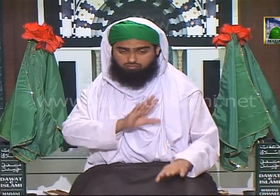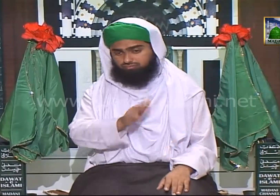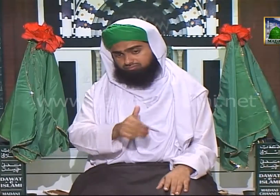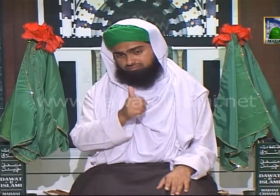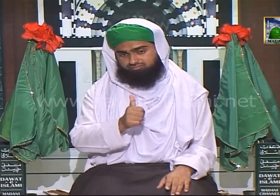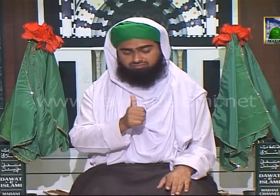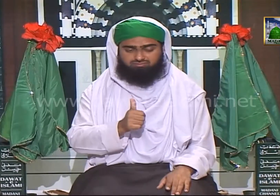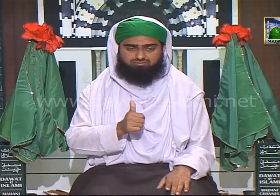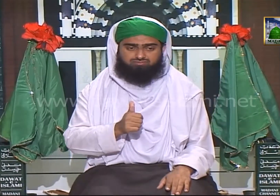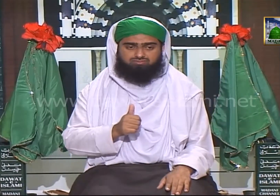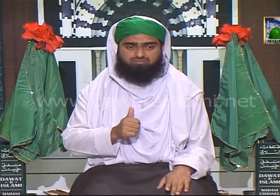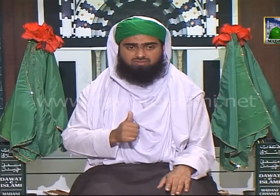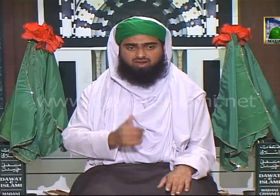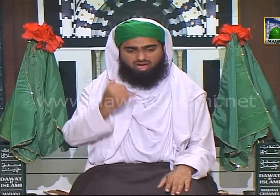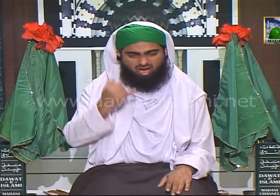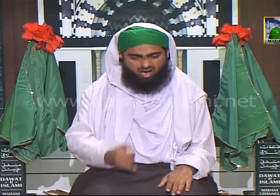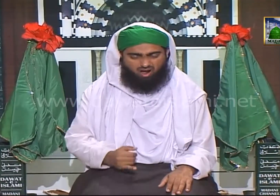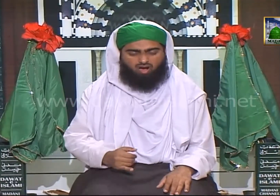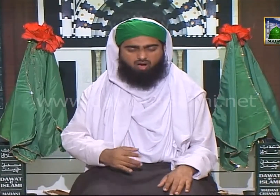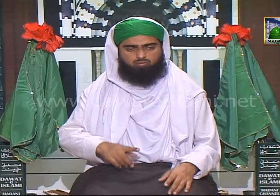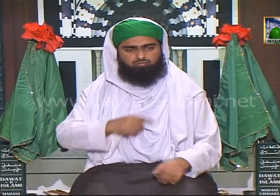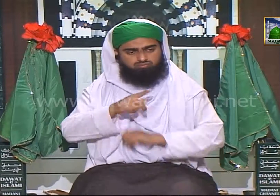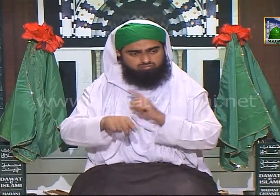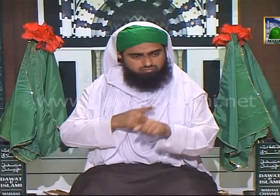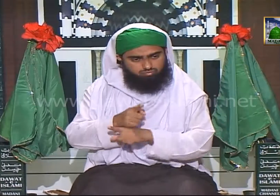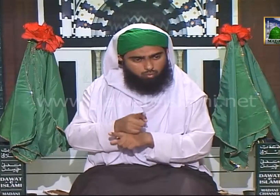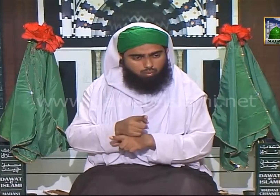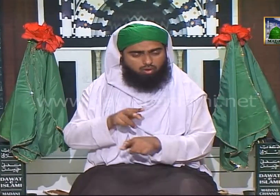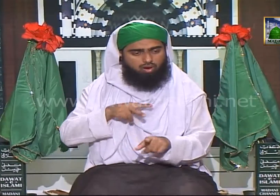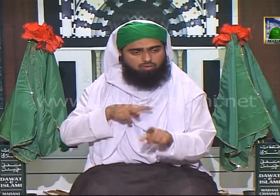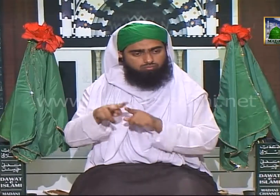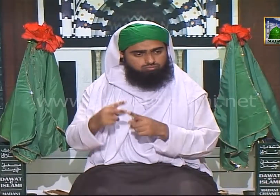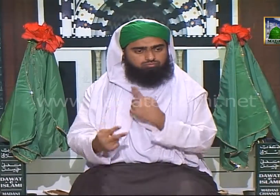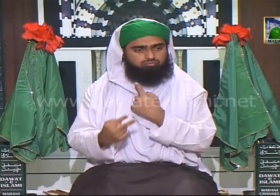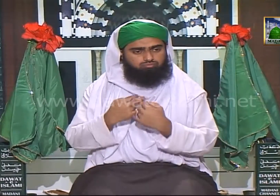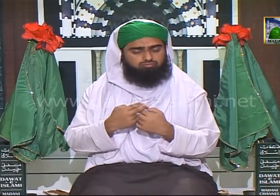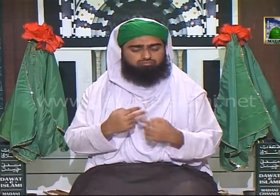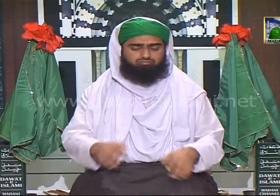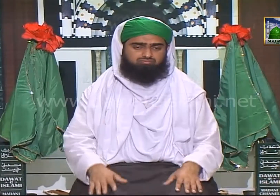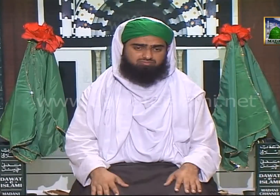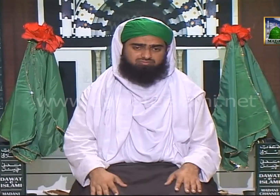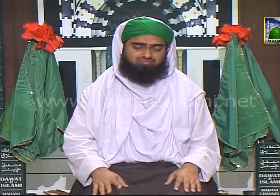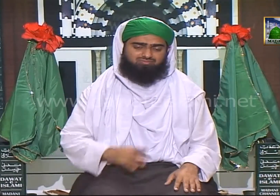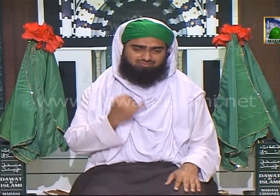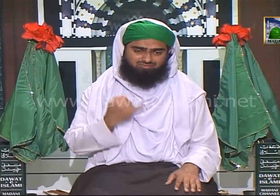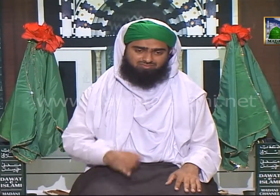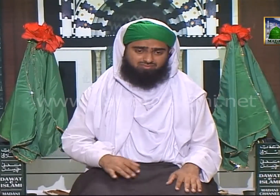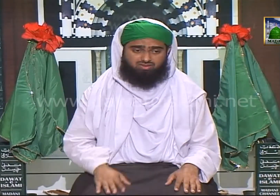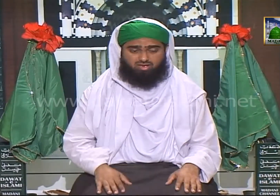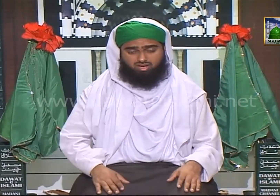آپ 1.5 انچ کی کیل اگر اس کو بتائیں گے تو 1.25 انچ کی مار کے 1.5 انچ کے پیسے ملیں گے۔ آپ اگر لکڑیاں خریدنے جائیں گے تو